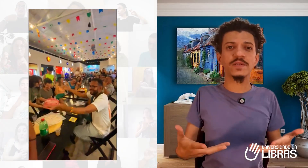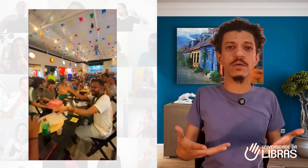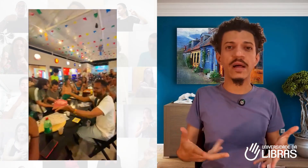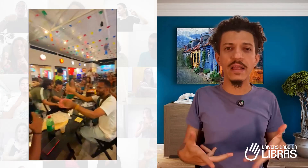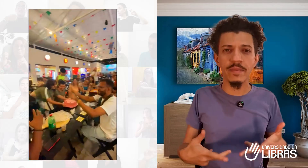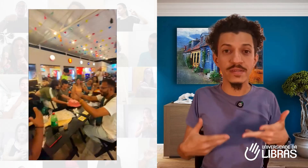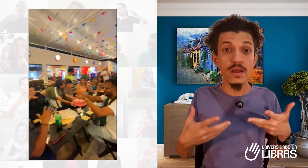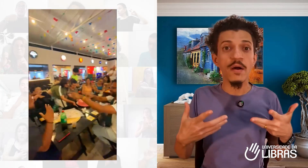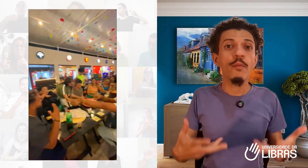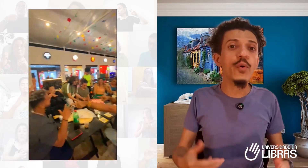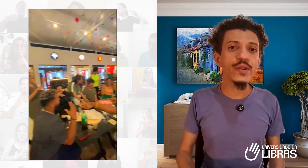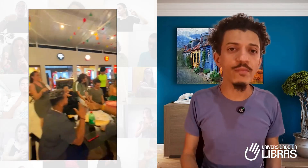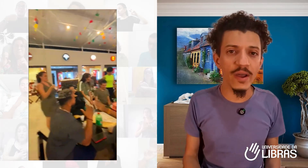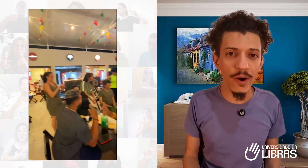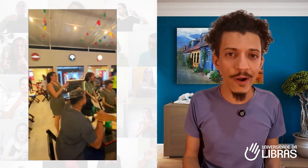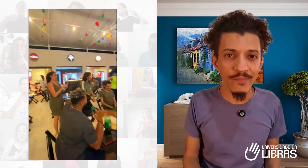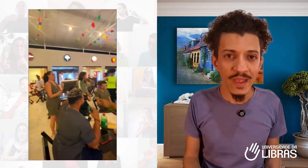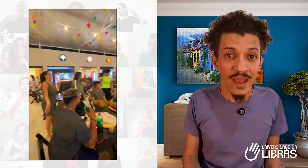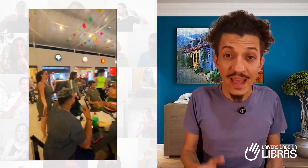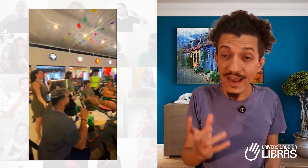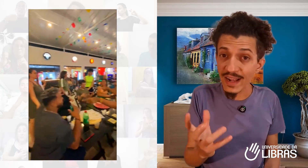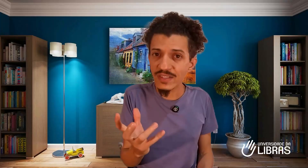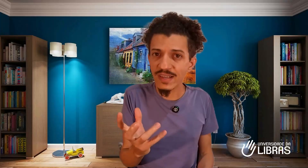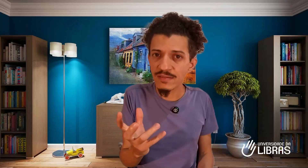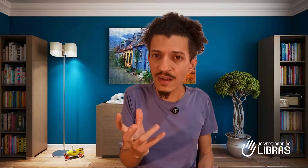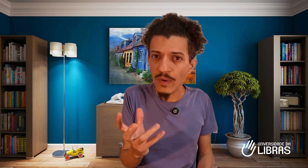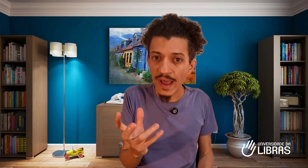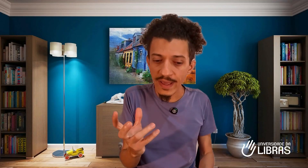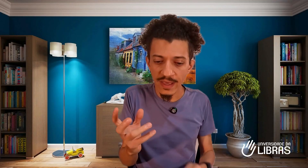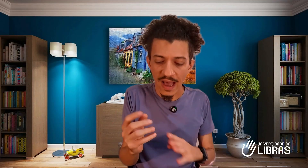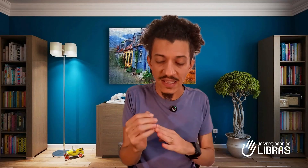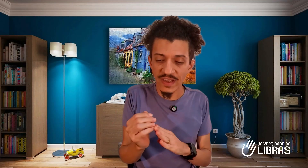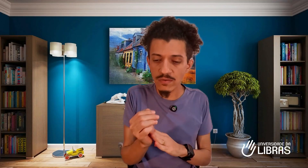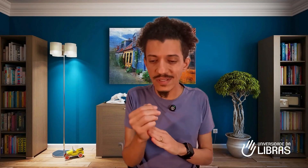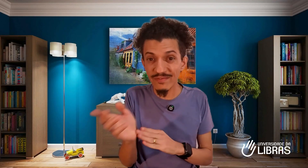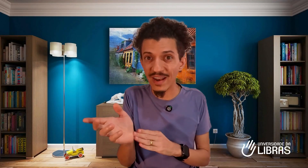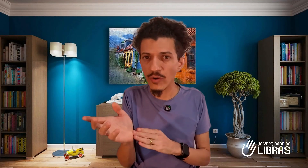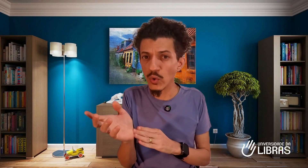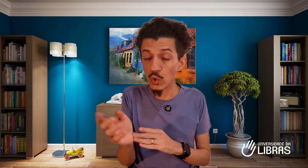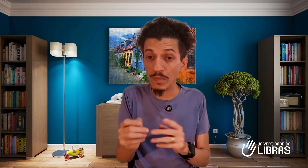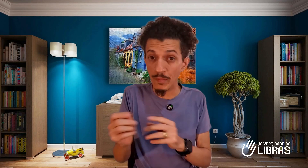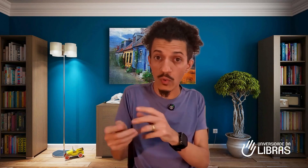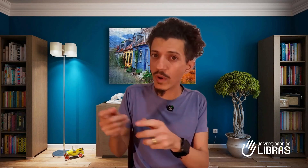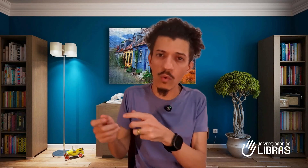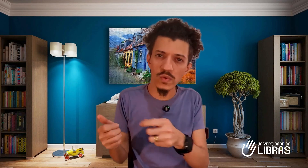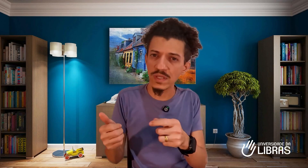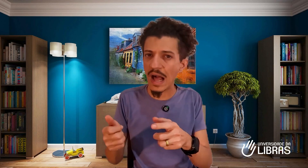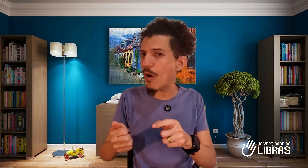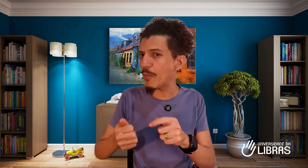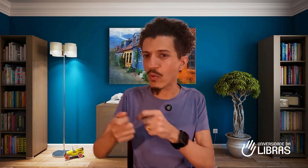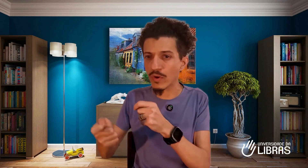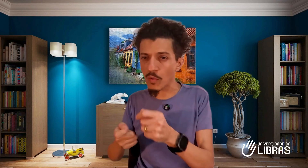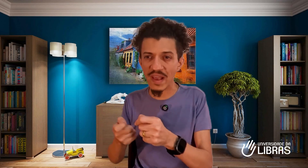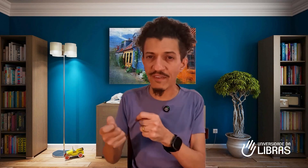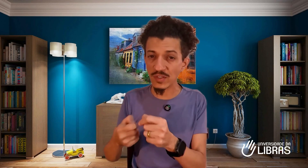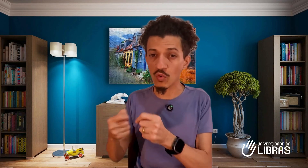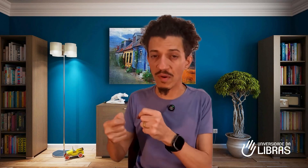da Libras muito maior. E a grande questão é que, às vezes, quando você vai lá no YouTube, procura algum sinal, procura como é que faz alguma